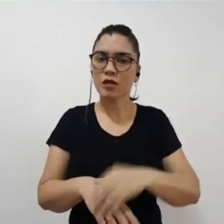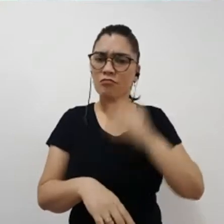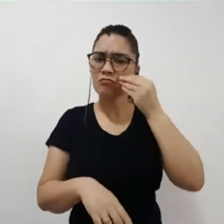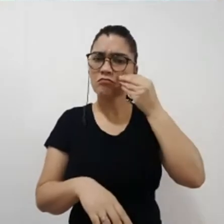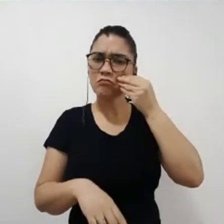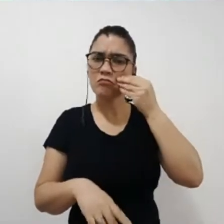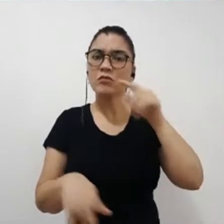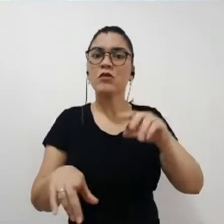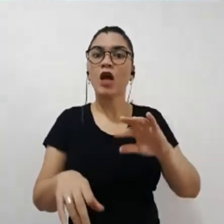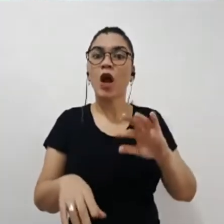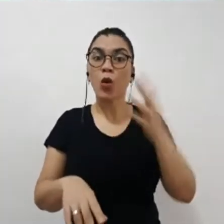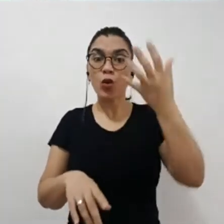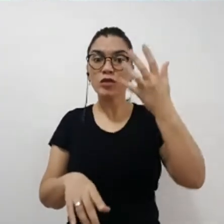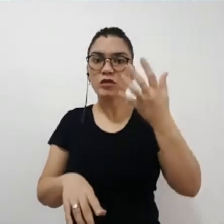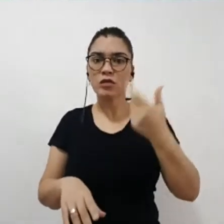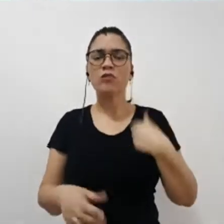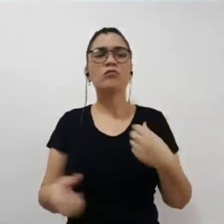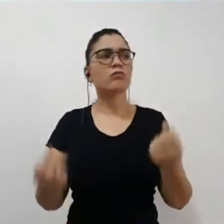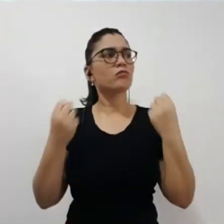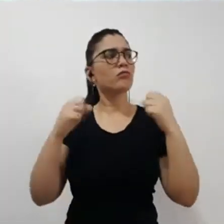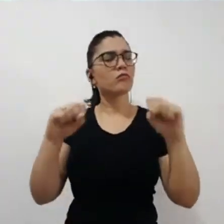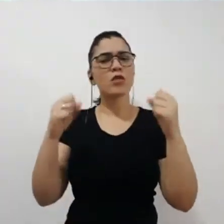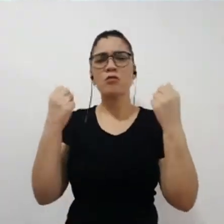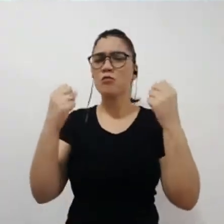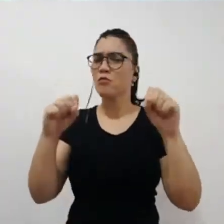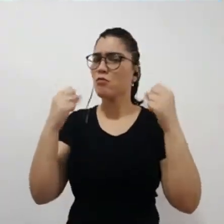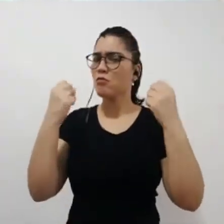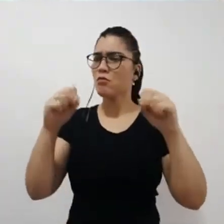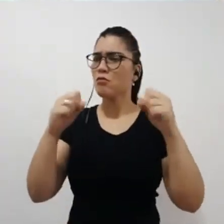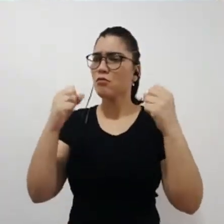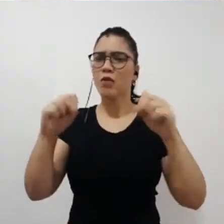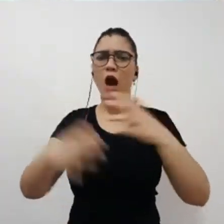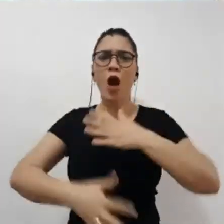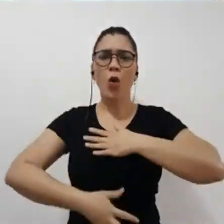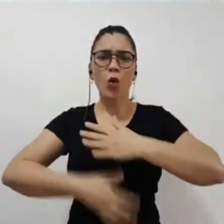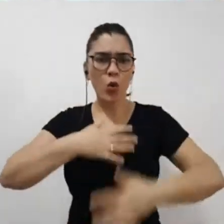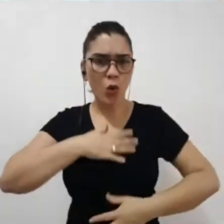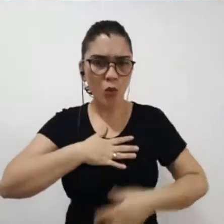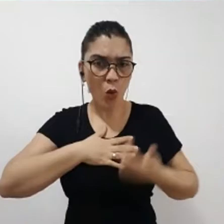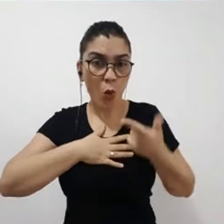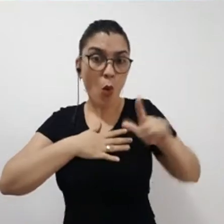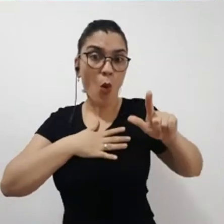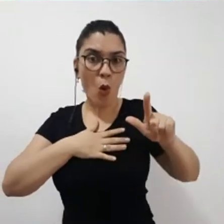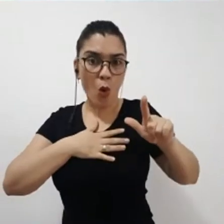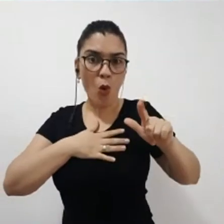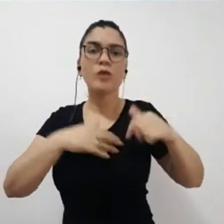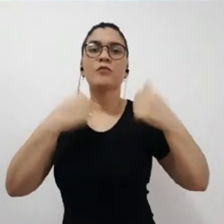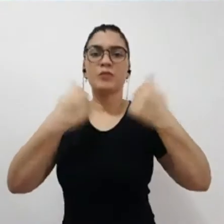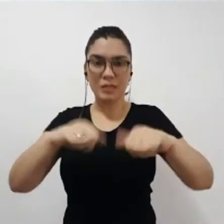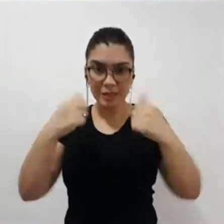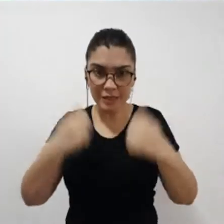ei, tem esse ponto, tem essa área aqui do teu corpo que precisa ser trabalhada.